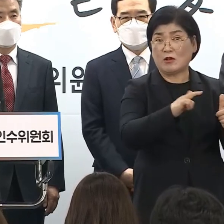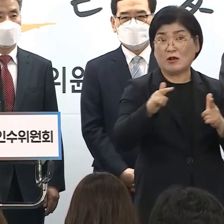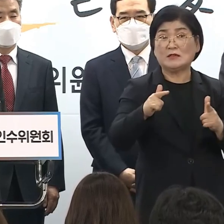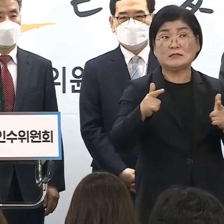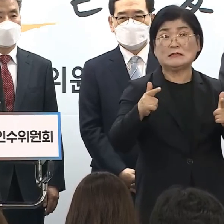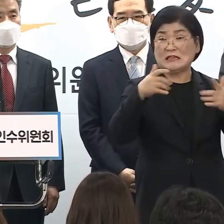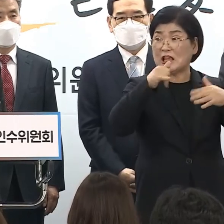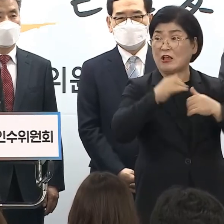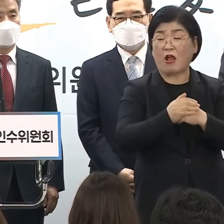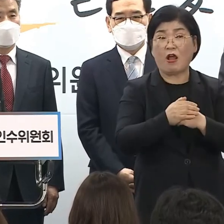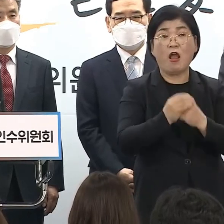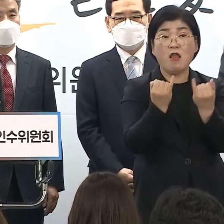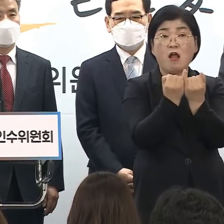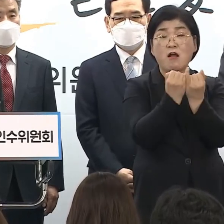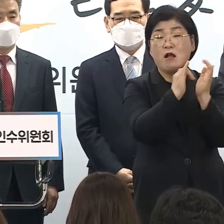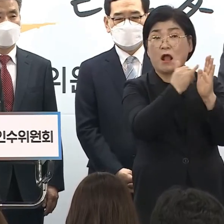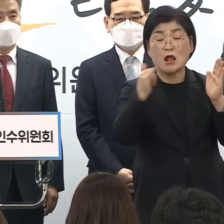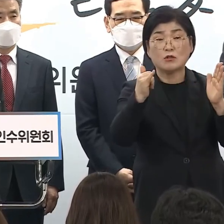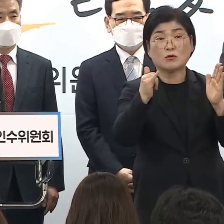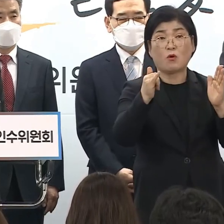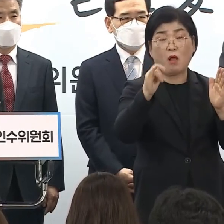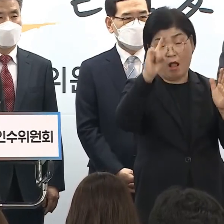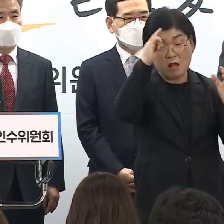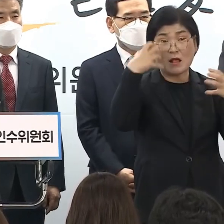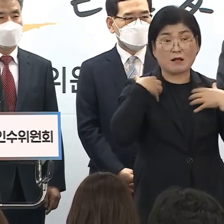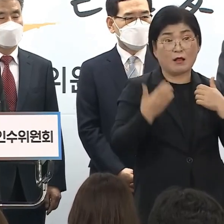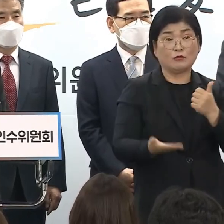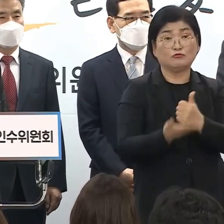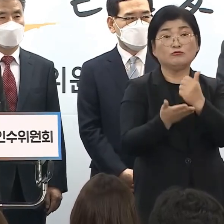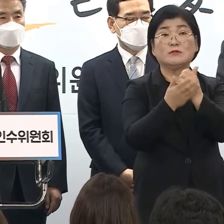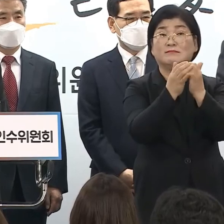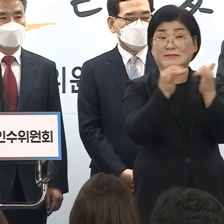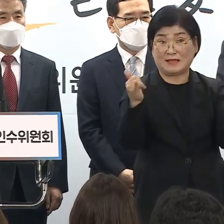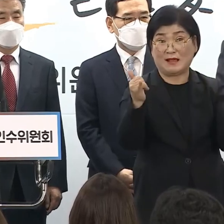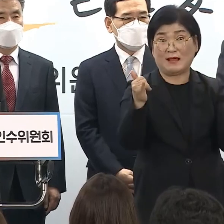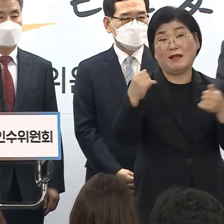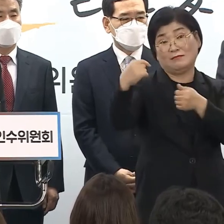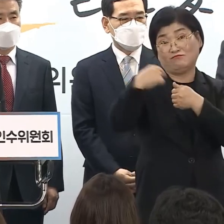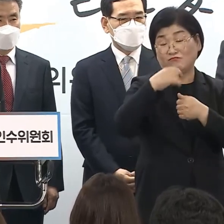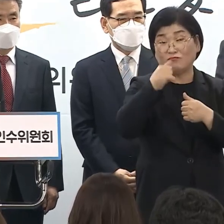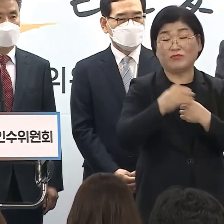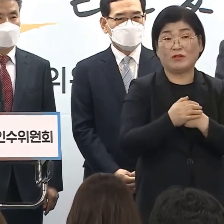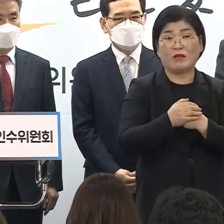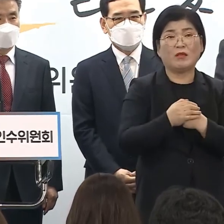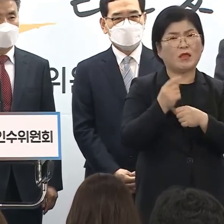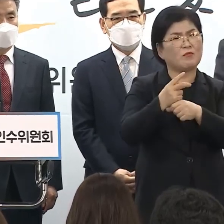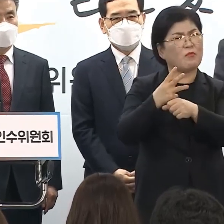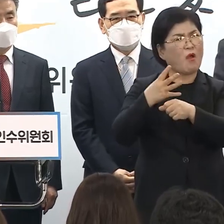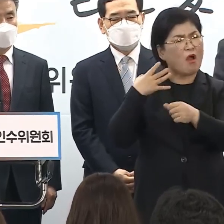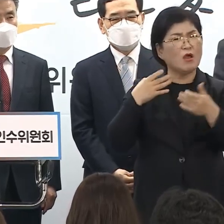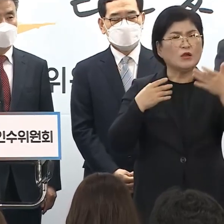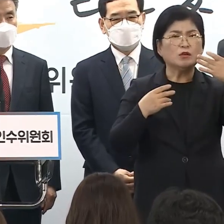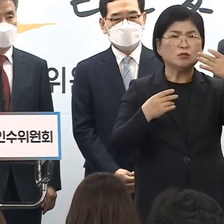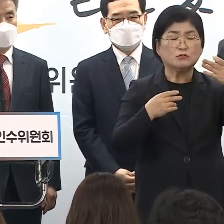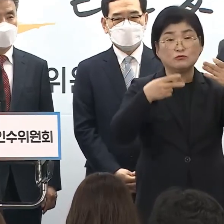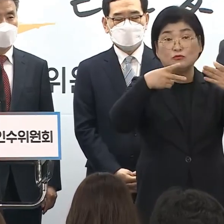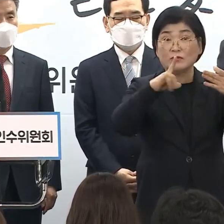제가 여성가족부 장관 이제 후보자로 지금 이제 된 건데, 수년 전에 제가 19대 국회 때